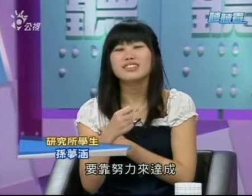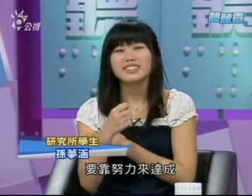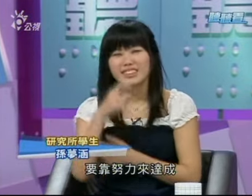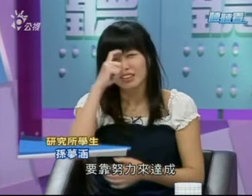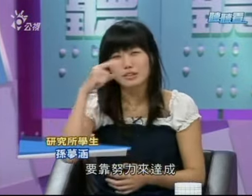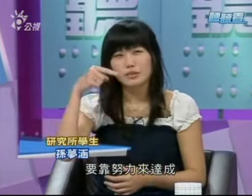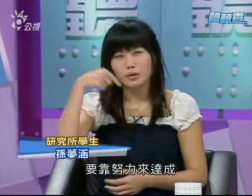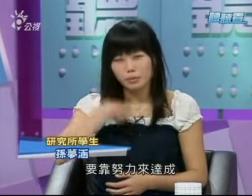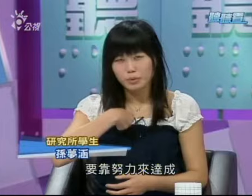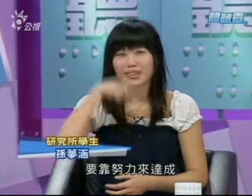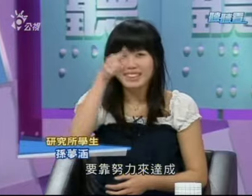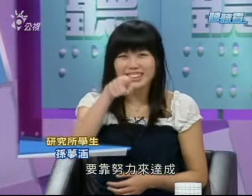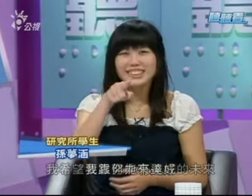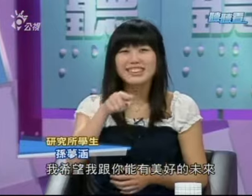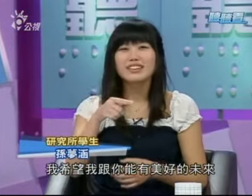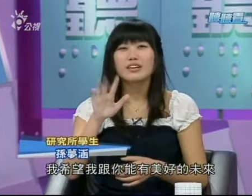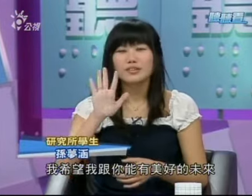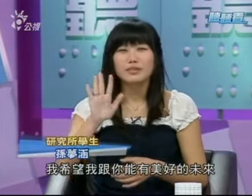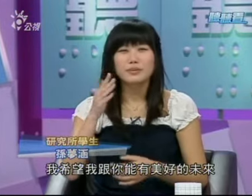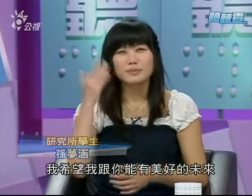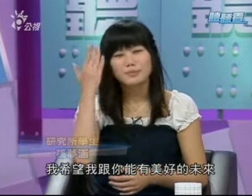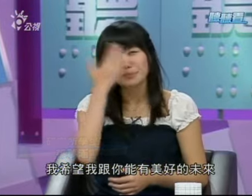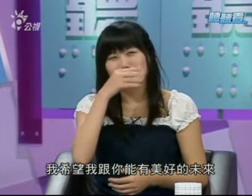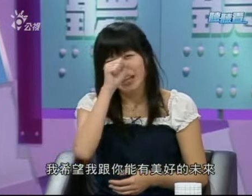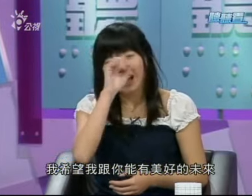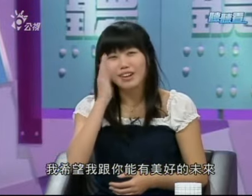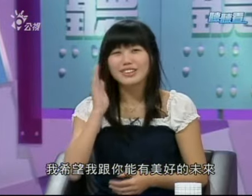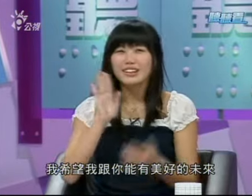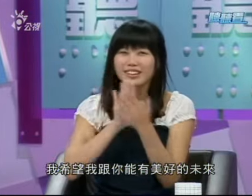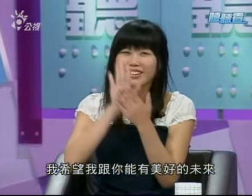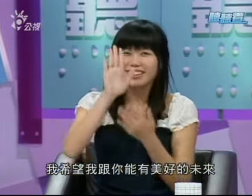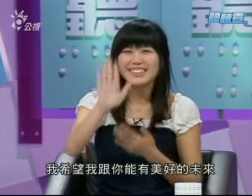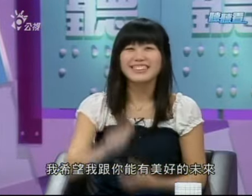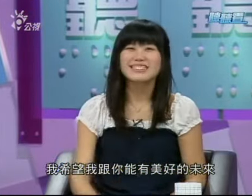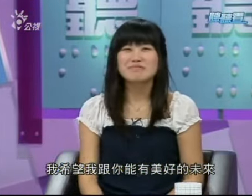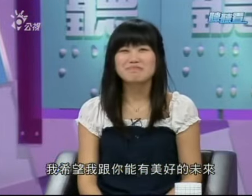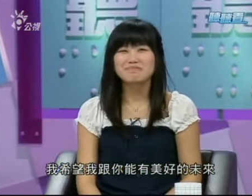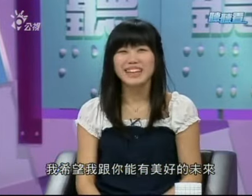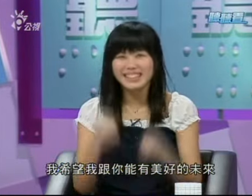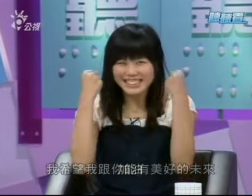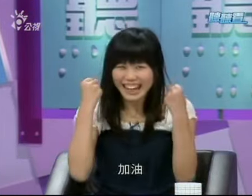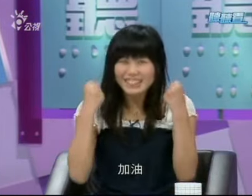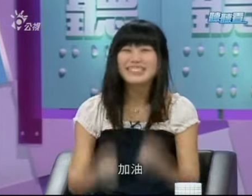力来达成我希望我跟你能有美好的未来加油